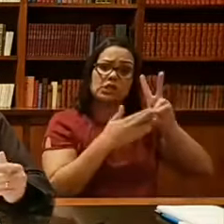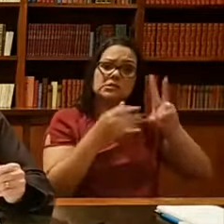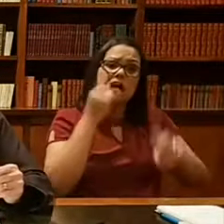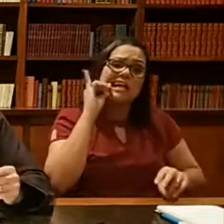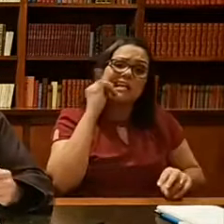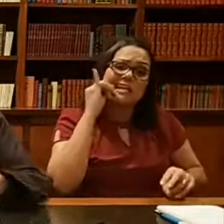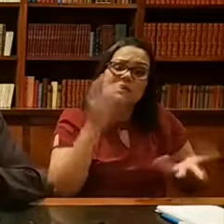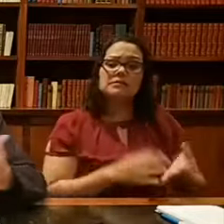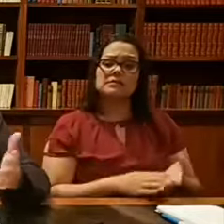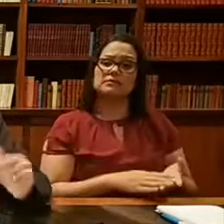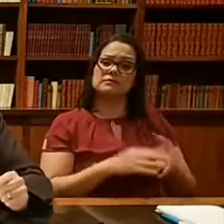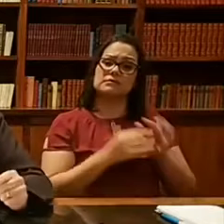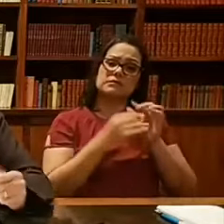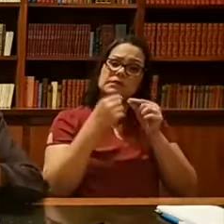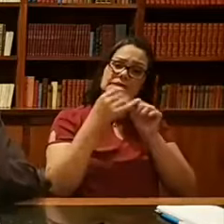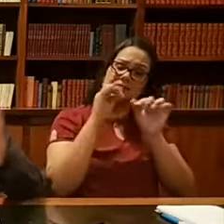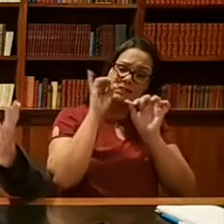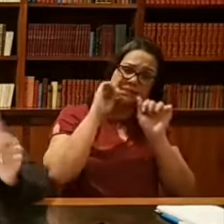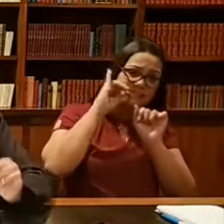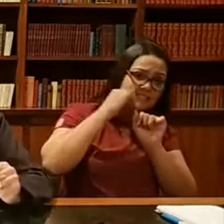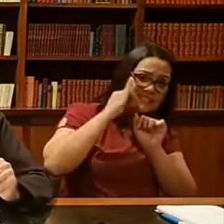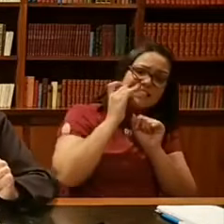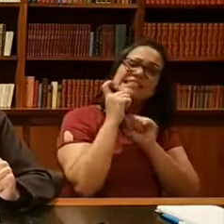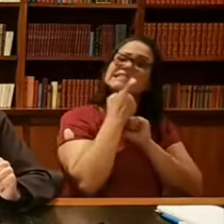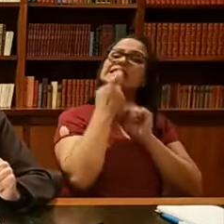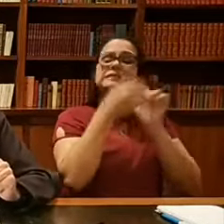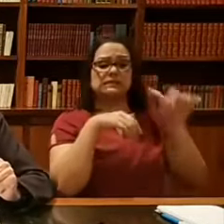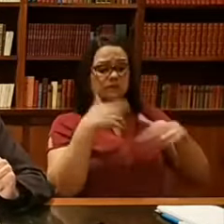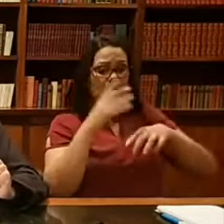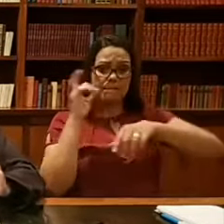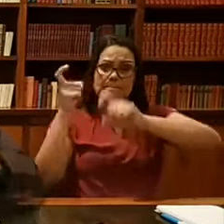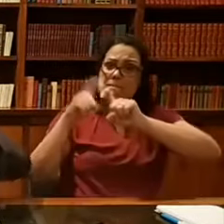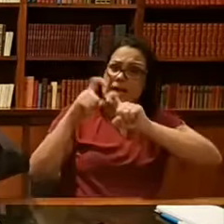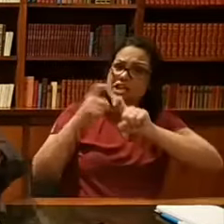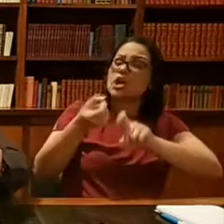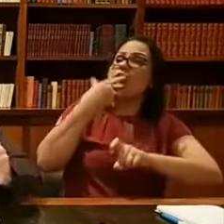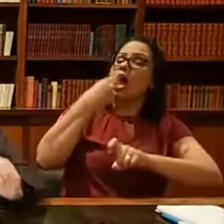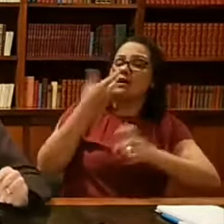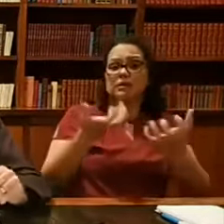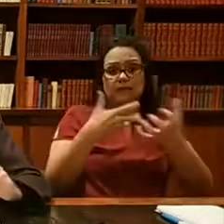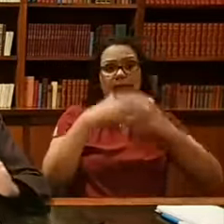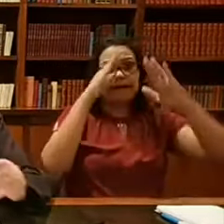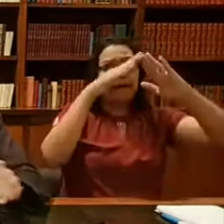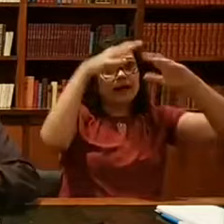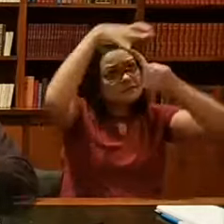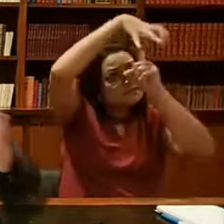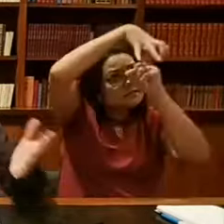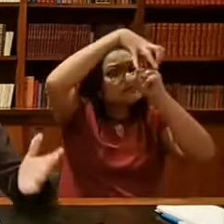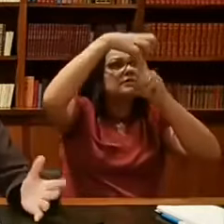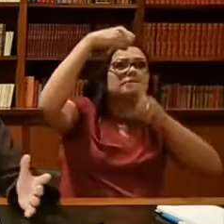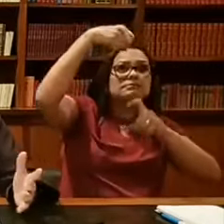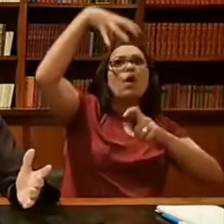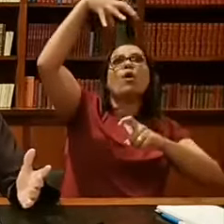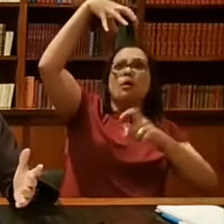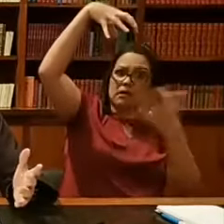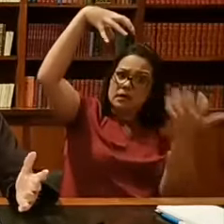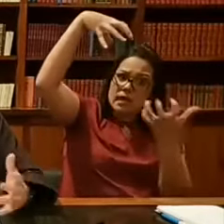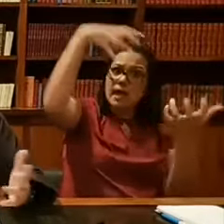da boca, o médico para curá-lo de alguma coisa, ele quer energia elétrica, quando conhece a internet se maravilha,